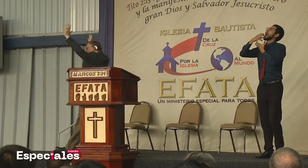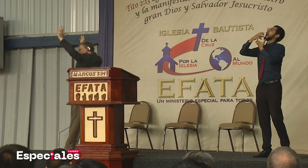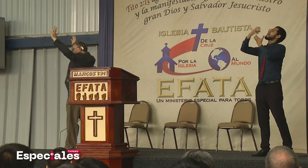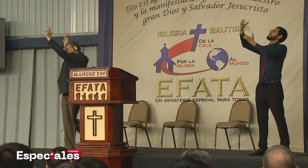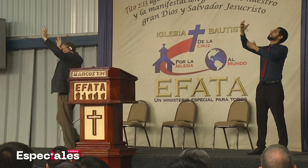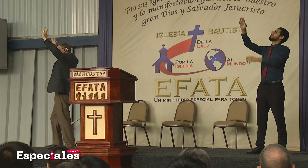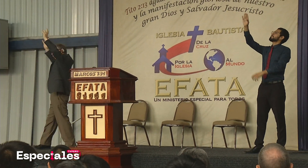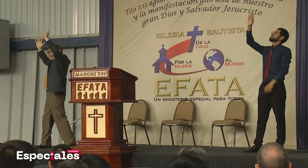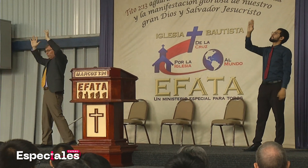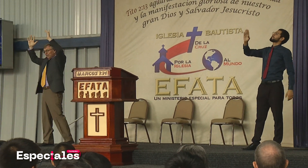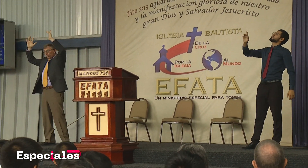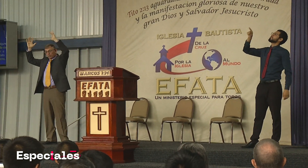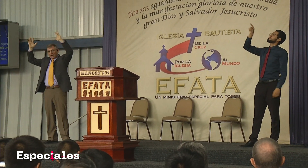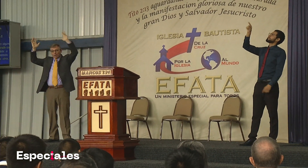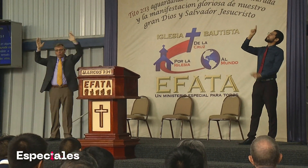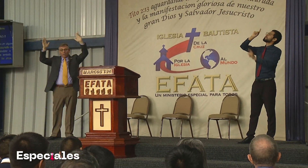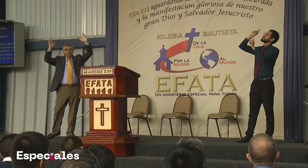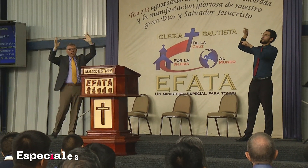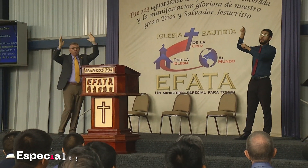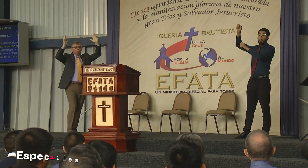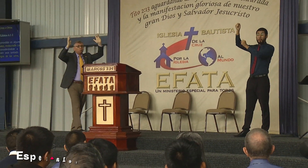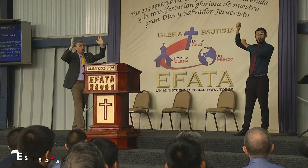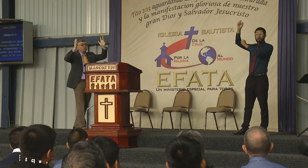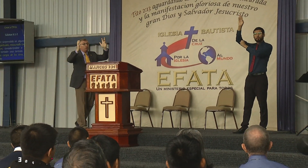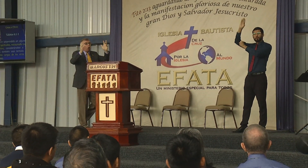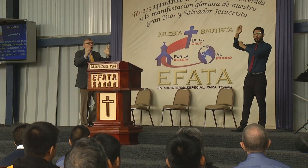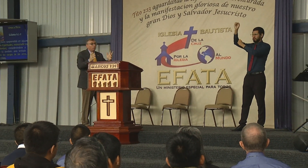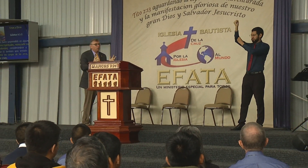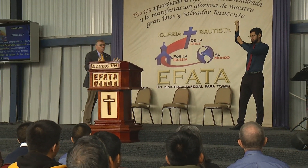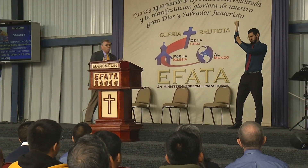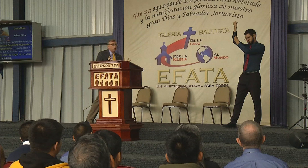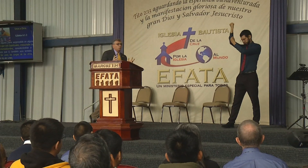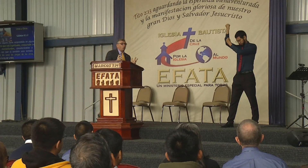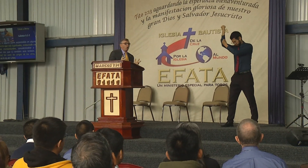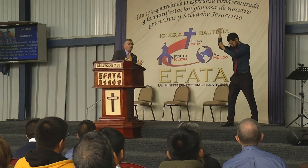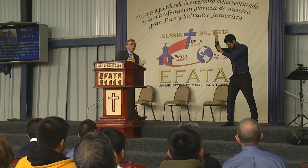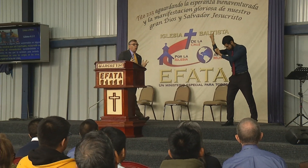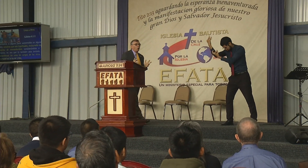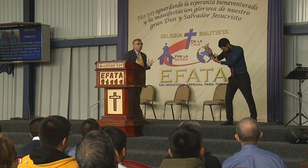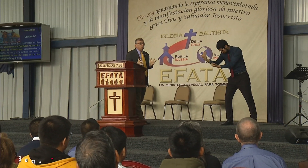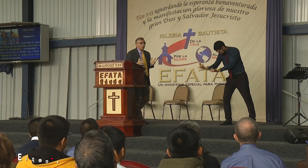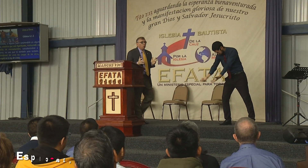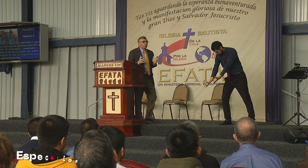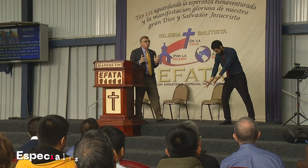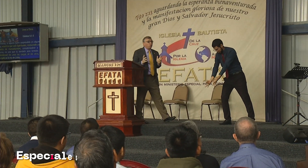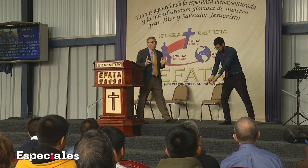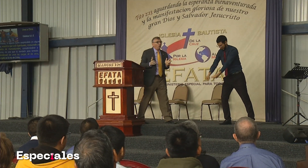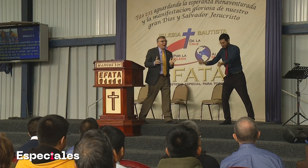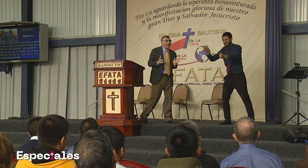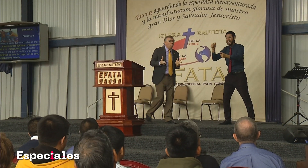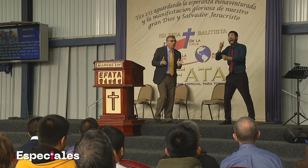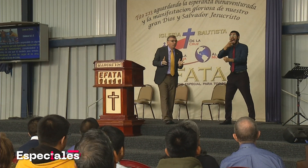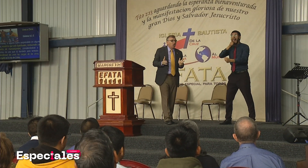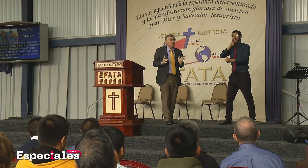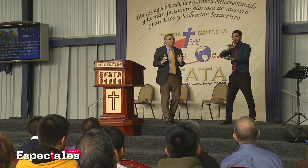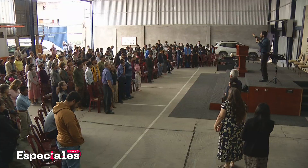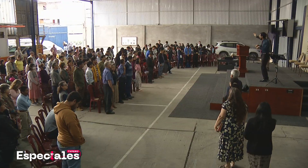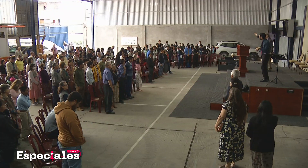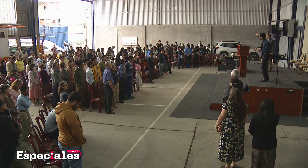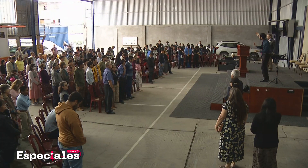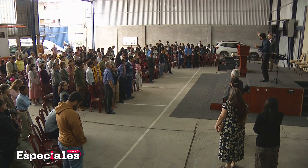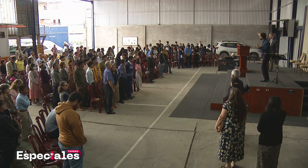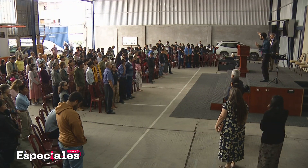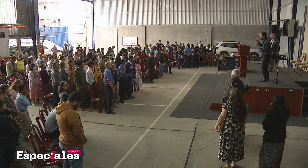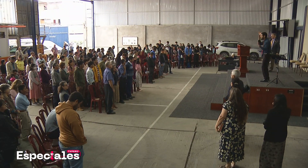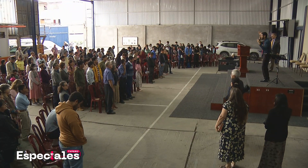Josué es parte de ese gran equipo de personas que hacen posible en el Perú la interpretación de lengua de señas. Se estima